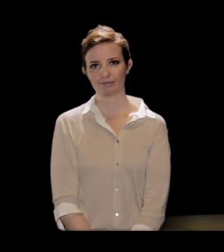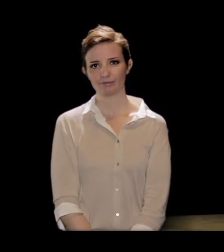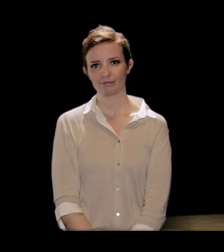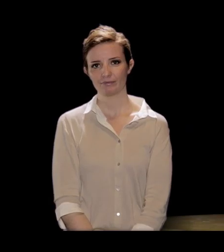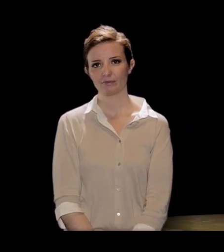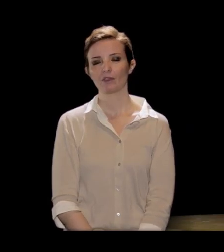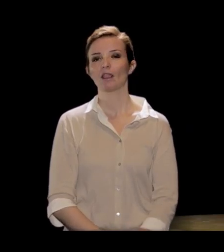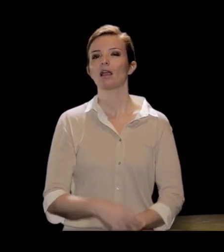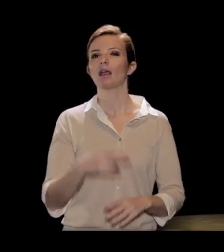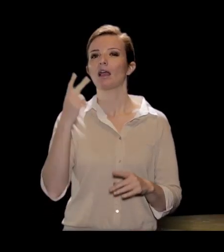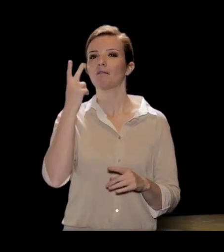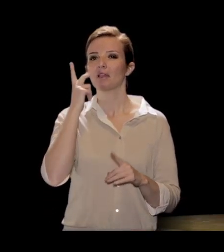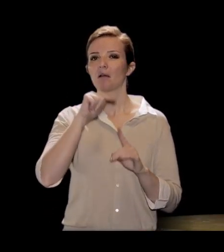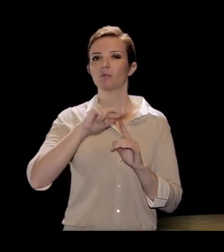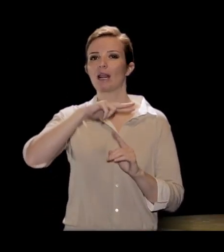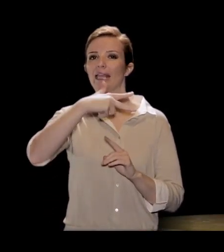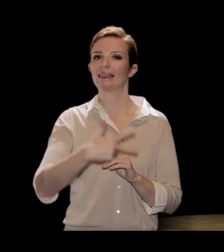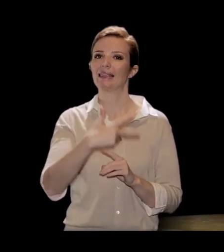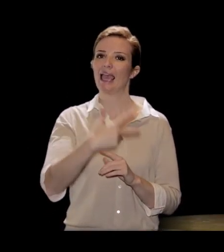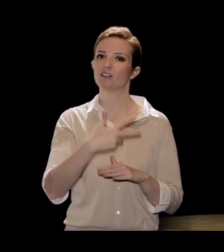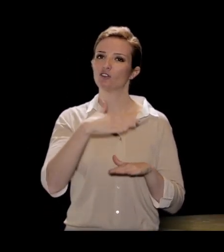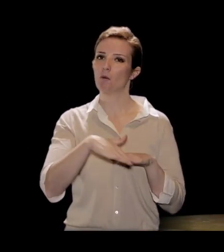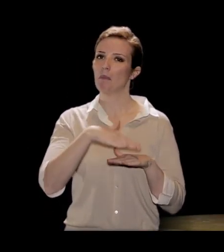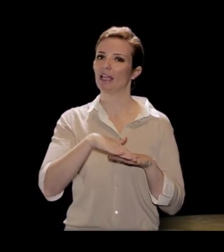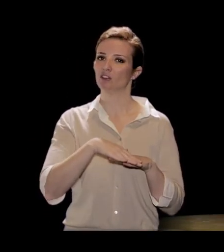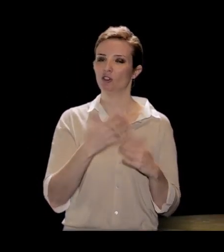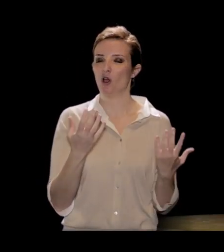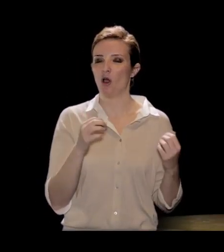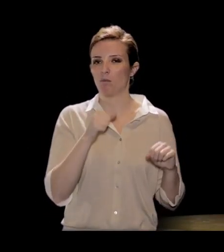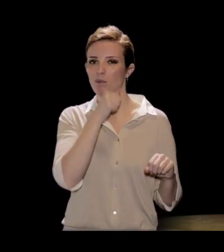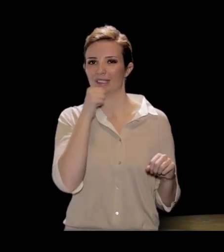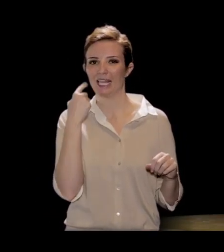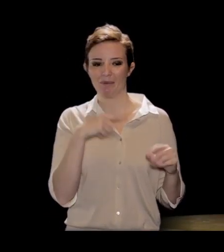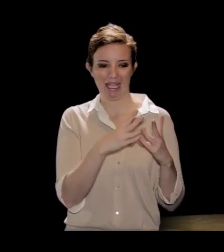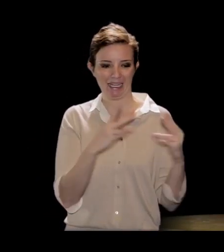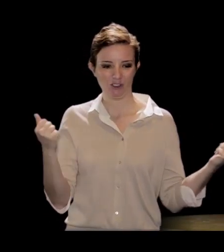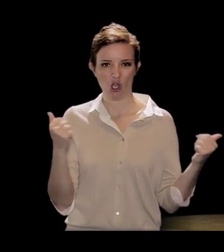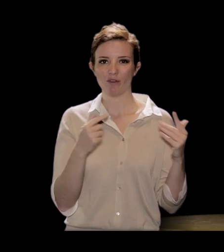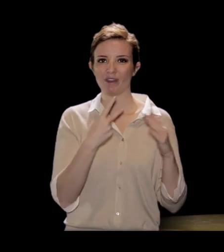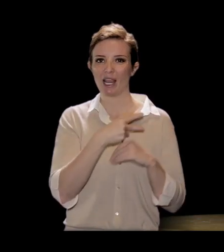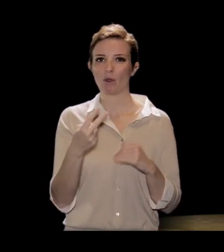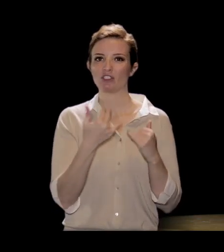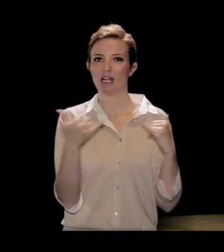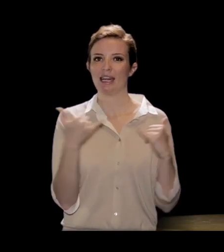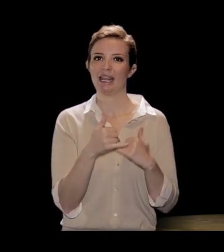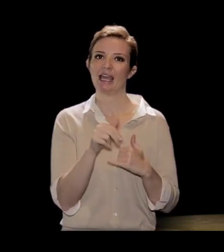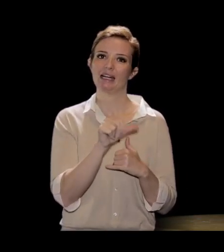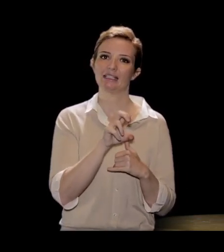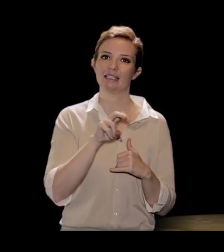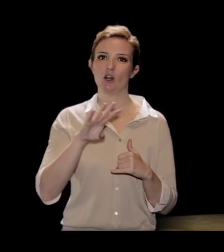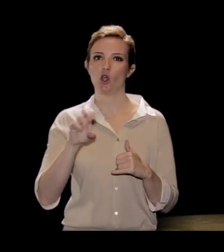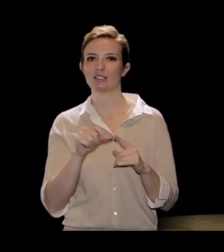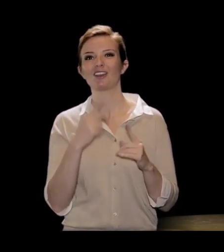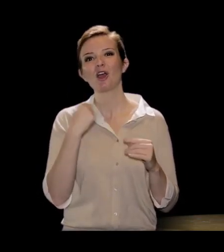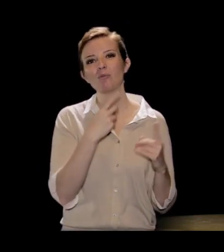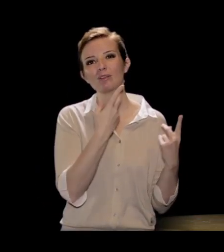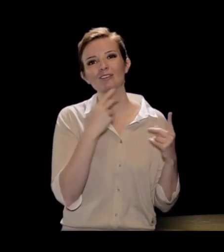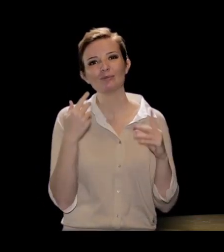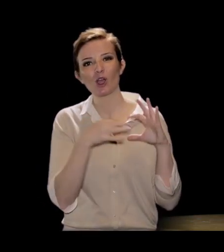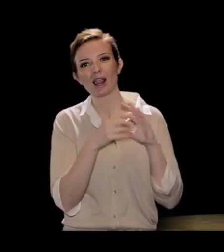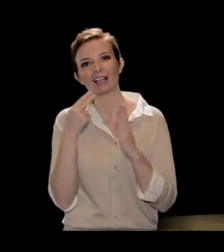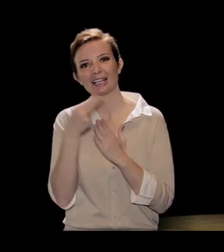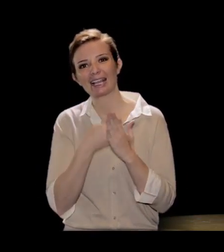Vediamo anche il terzo metodo che può essere utilizzato per risolvere l'equazione lineare in seno e coseno, che è quello che viene chiamato metodo grafico. In